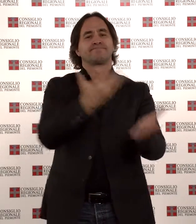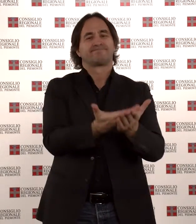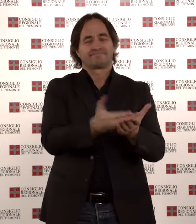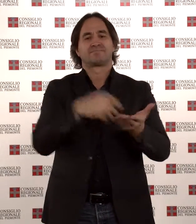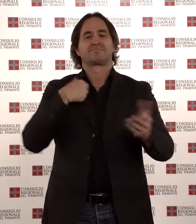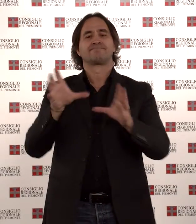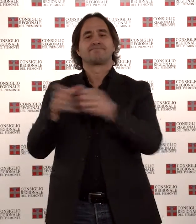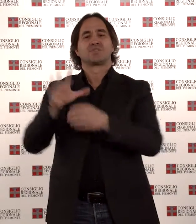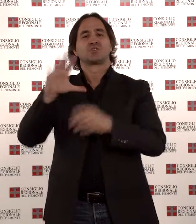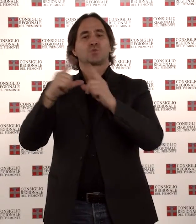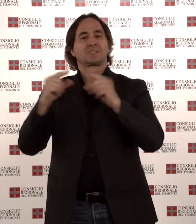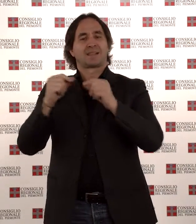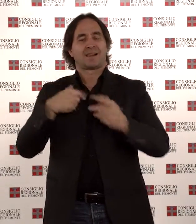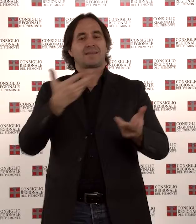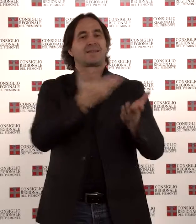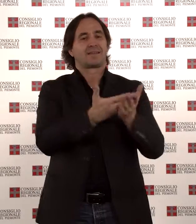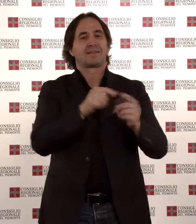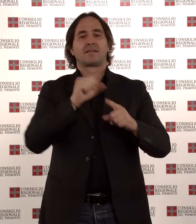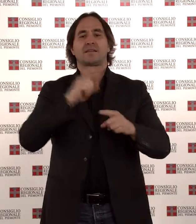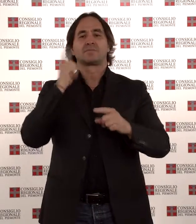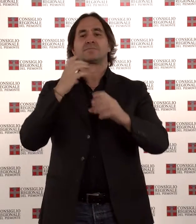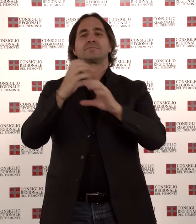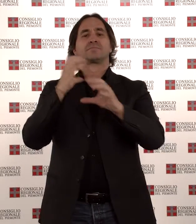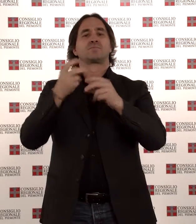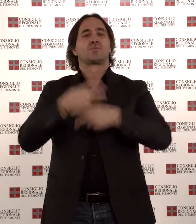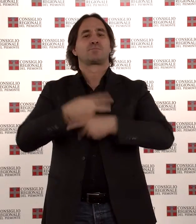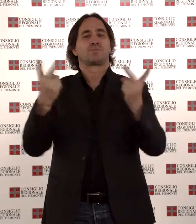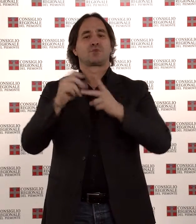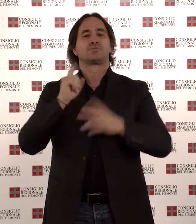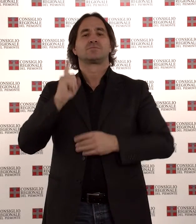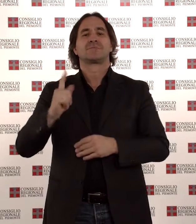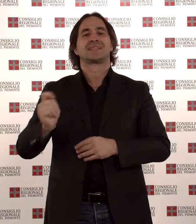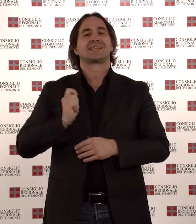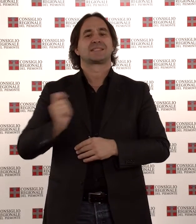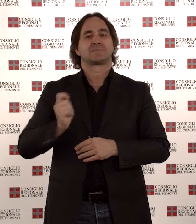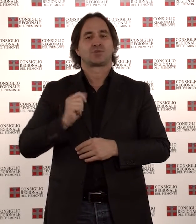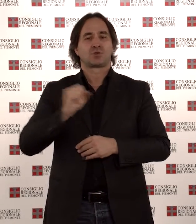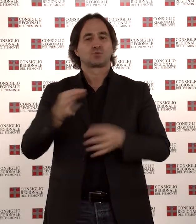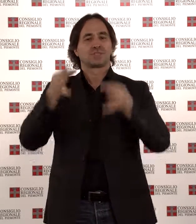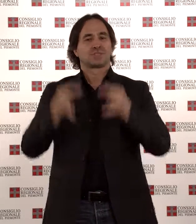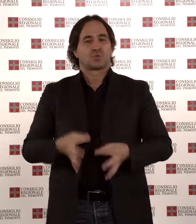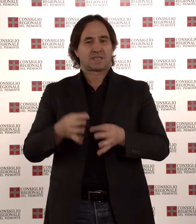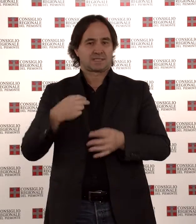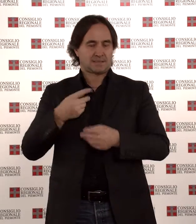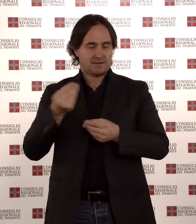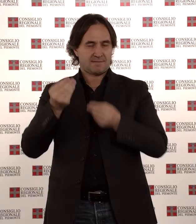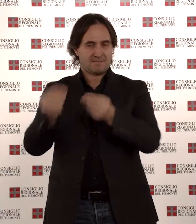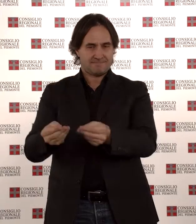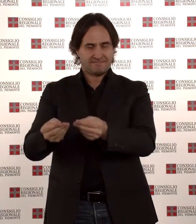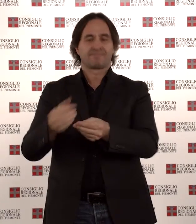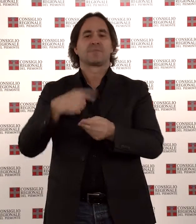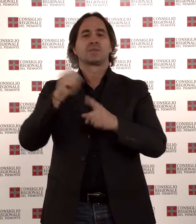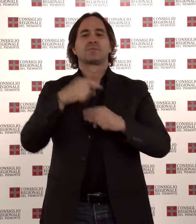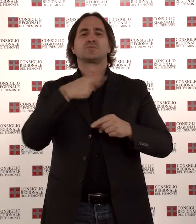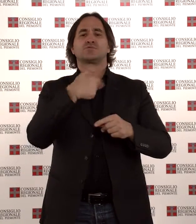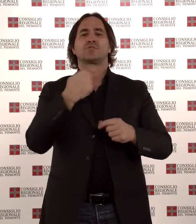5 Stelle per estendere l'uso gratuito dei mezzi pubblici agli ispettori che svolgono i controlli in materia di sicurezza sul lavoro e uno di Forza Italia